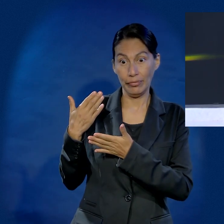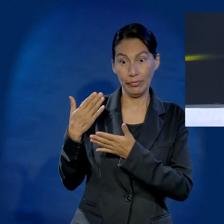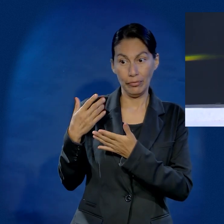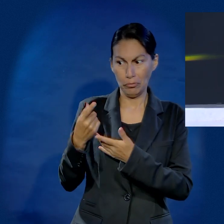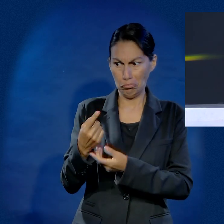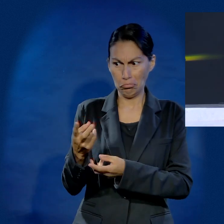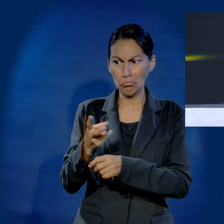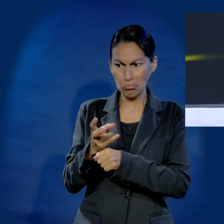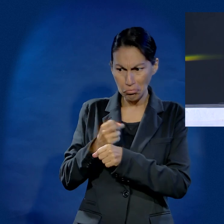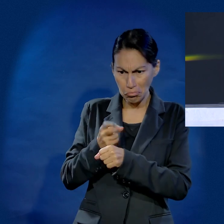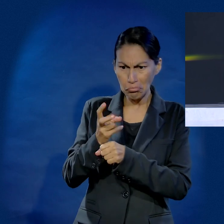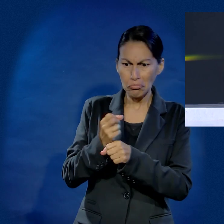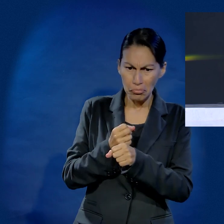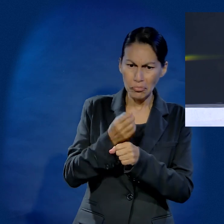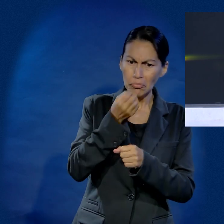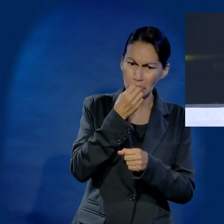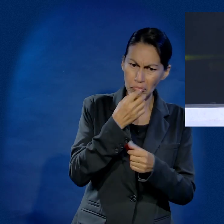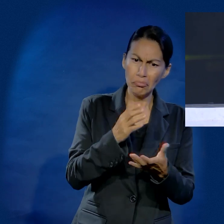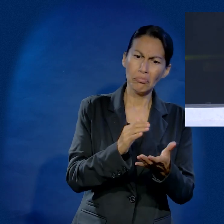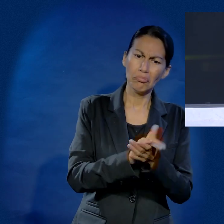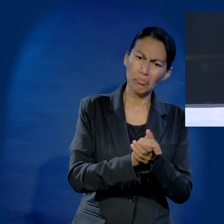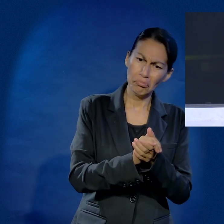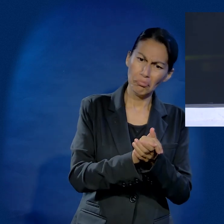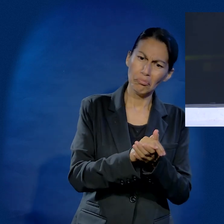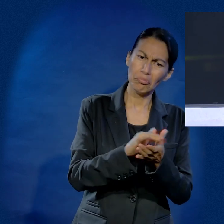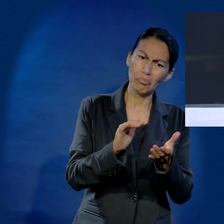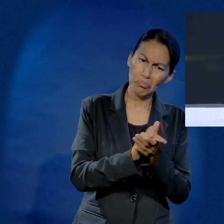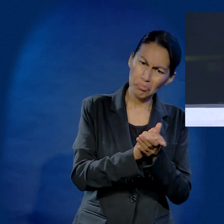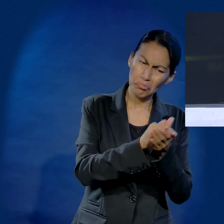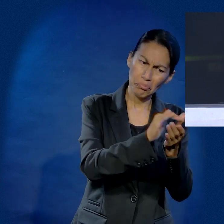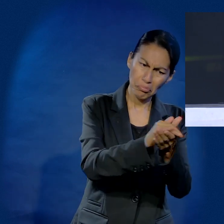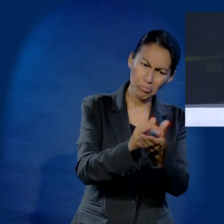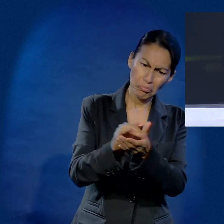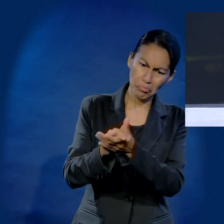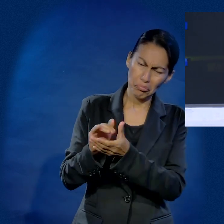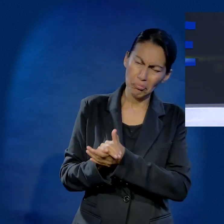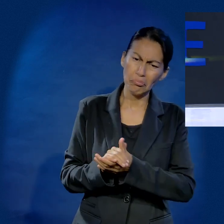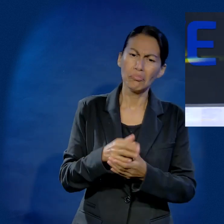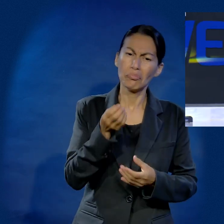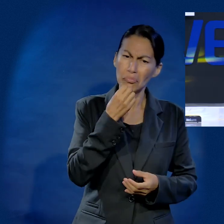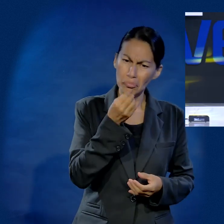Pastor Oscar. Mucha comida gratis por todos lados, amén.